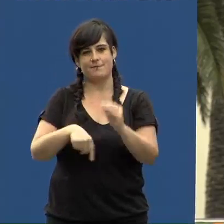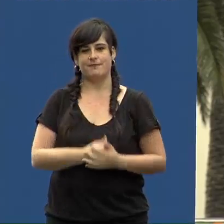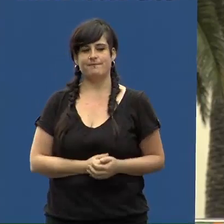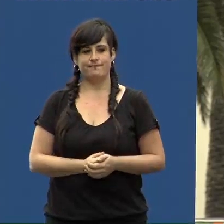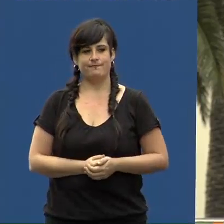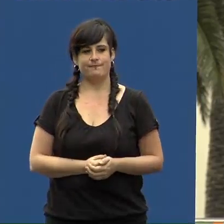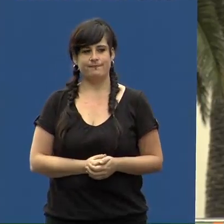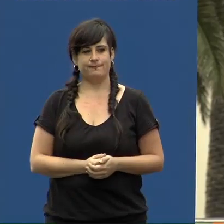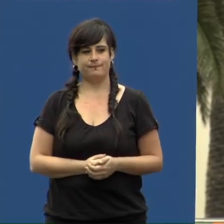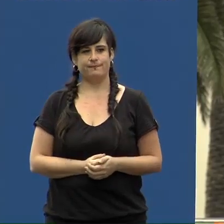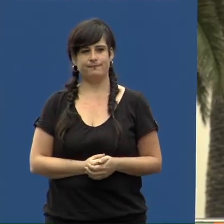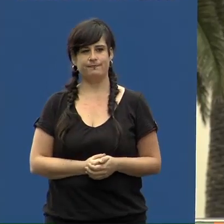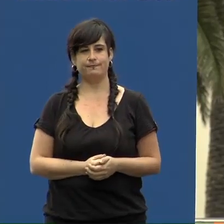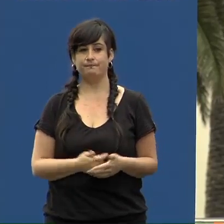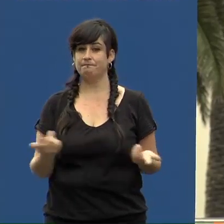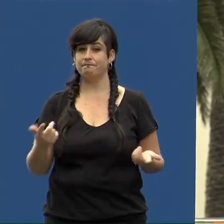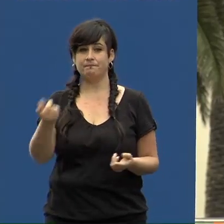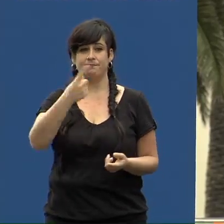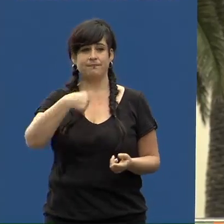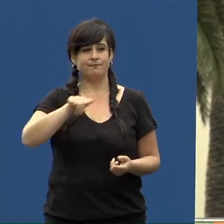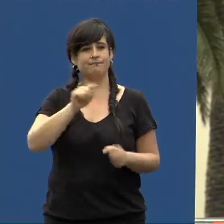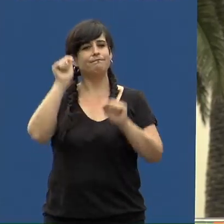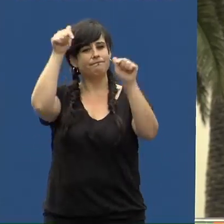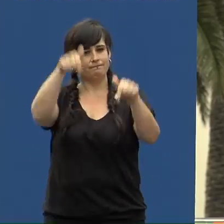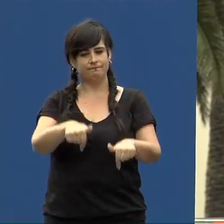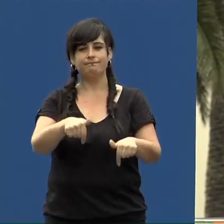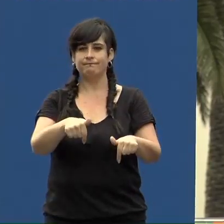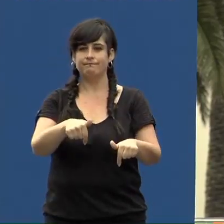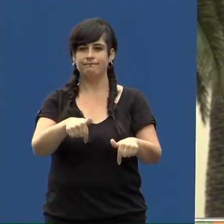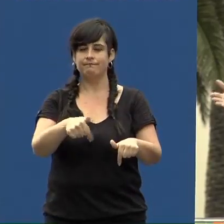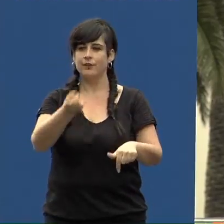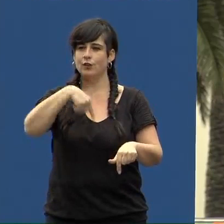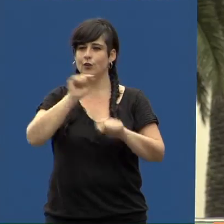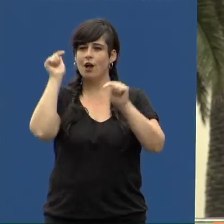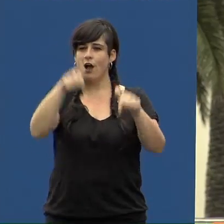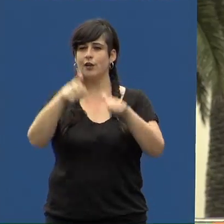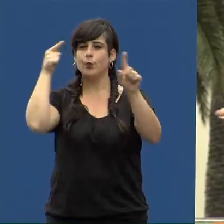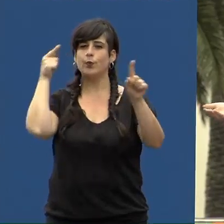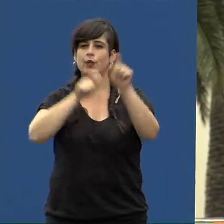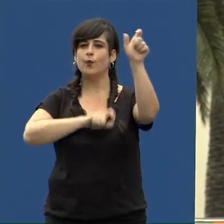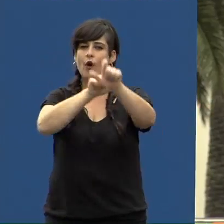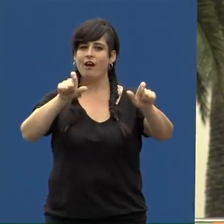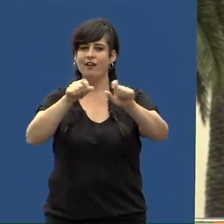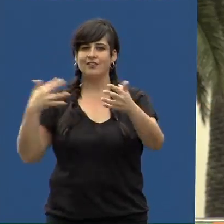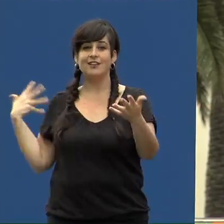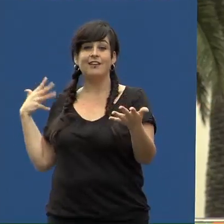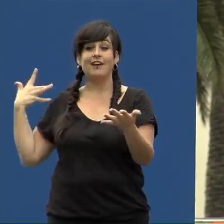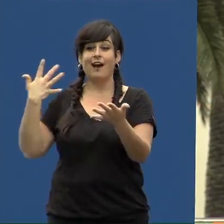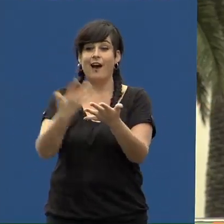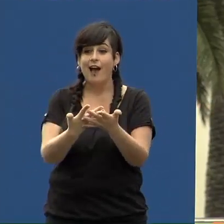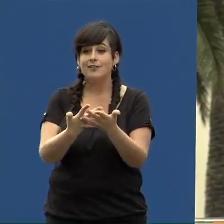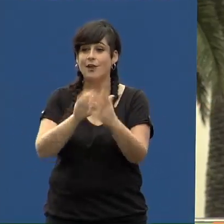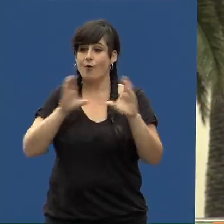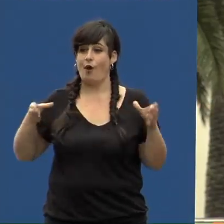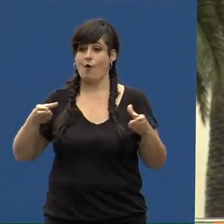Y estamos aquí, no nos engañemos, estamos aquí para mucha gente que nunca habíamos participado en partidos